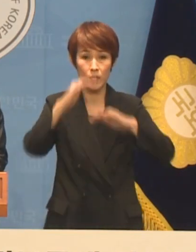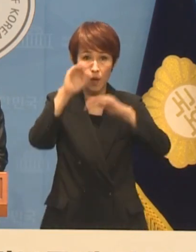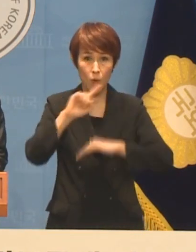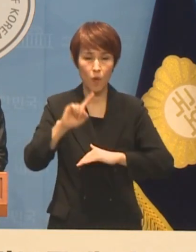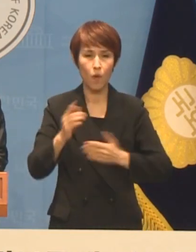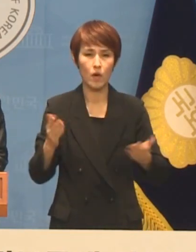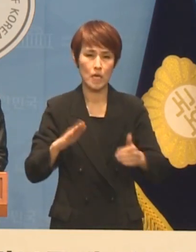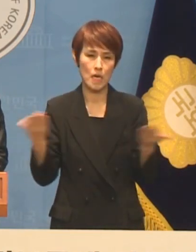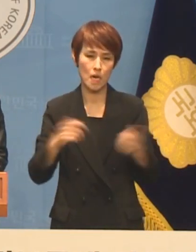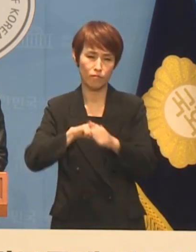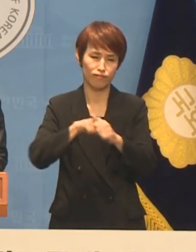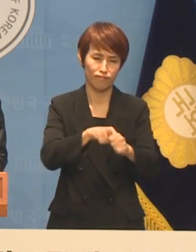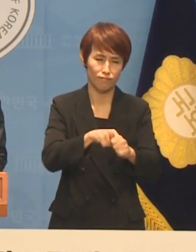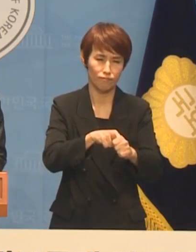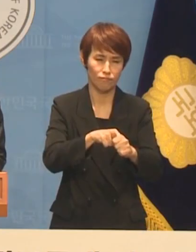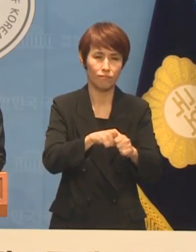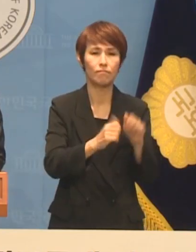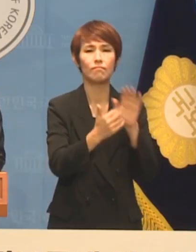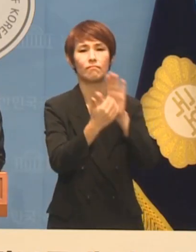권리를 위한